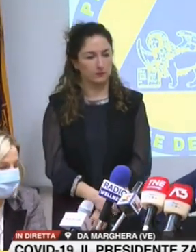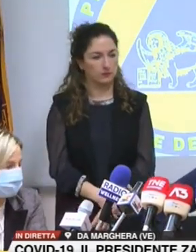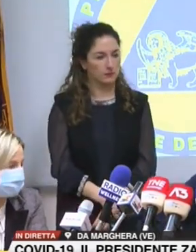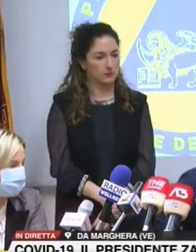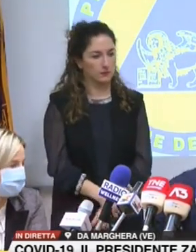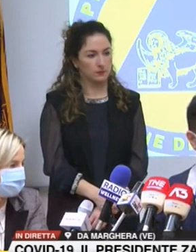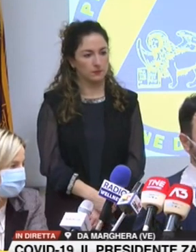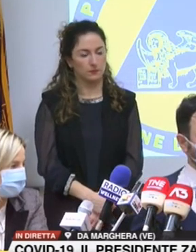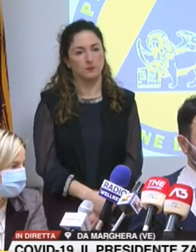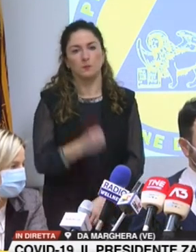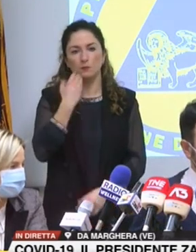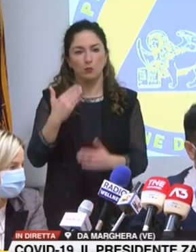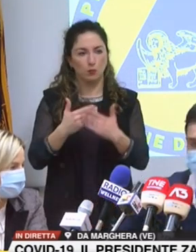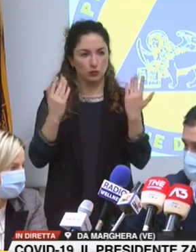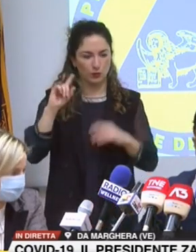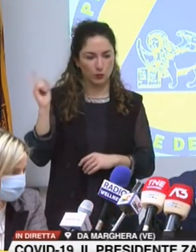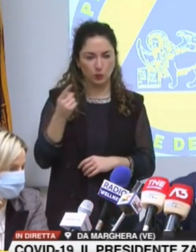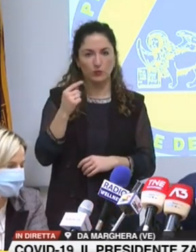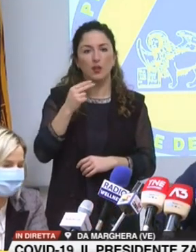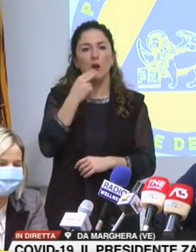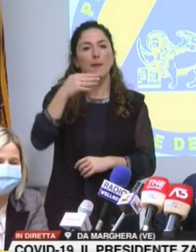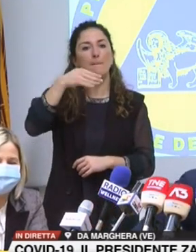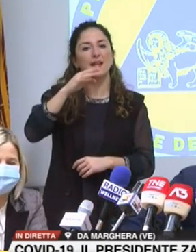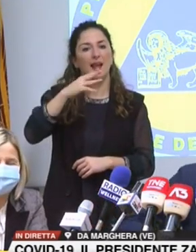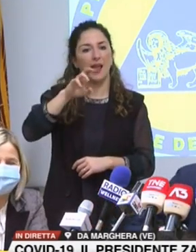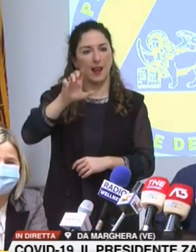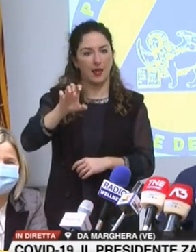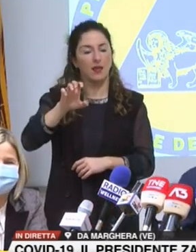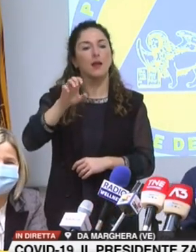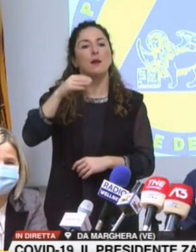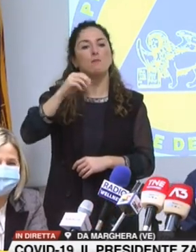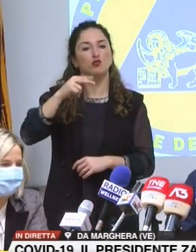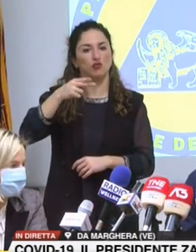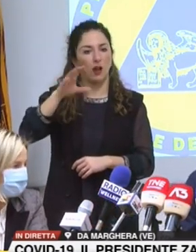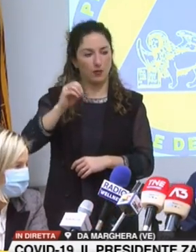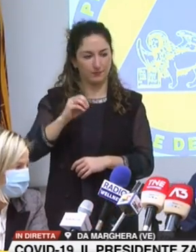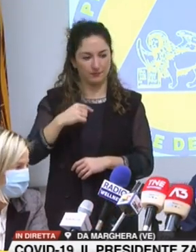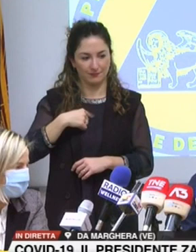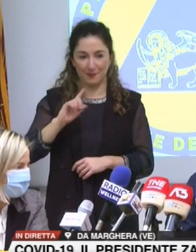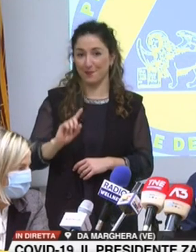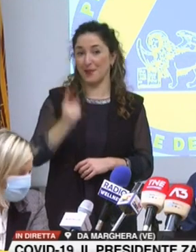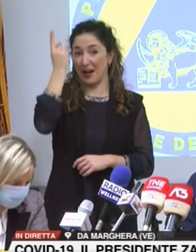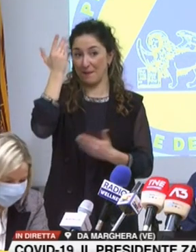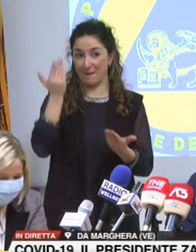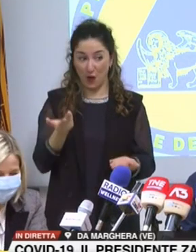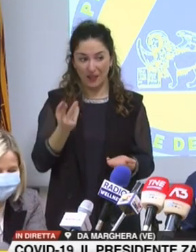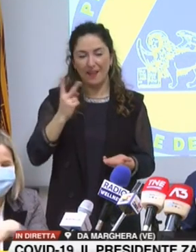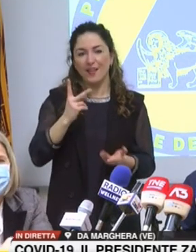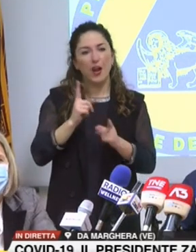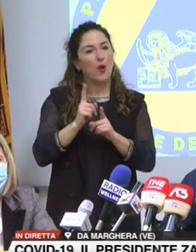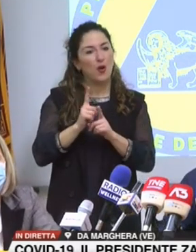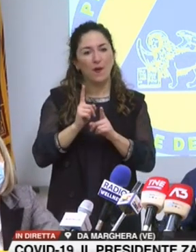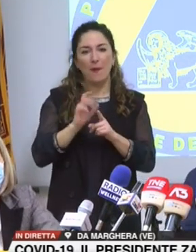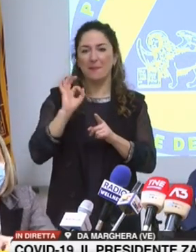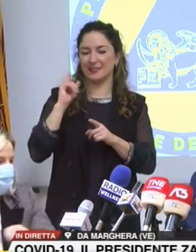Buongiorno. Buongiorno a tutti. Michele Mongillo, sì. Per me è un debutto qua, ma è come se ci fossi sempre stato fin